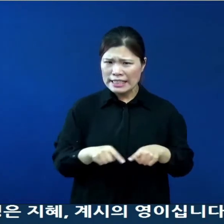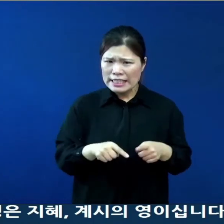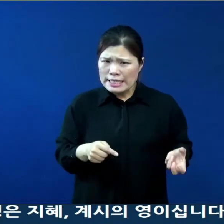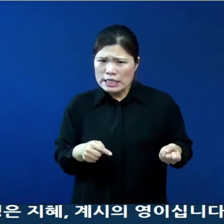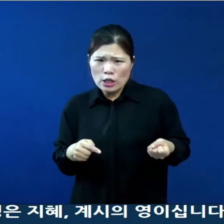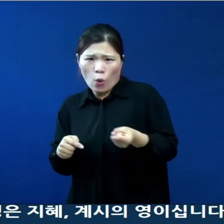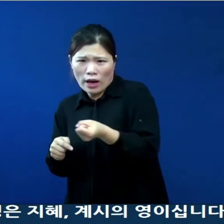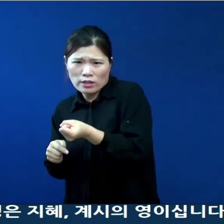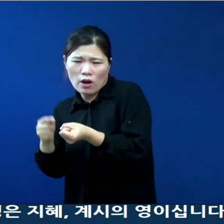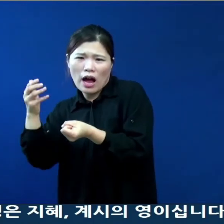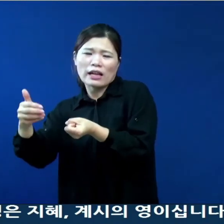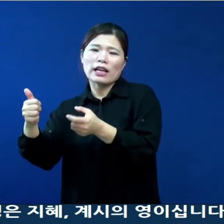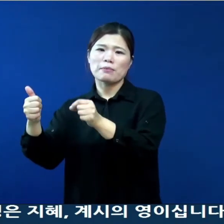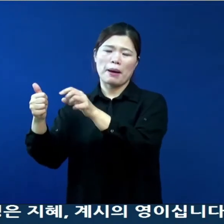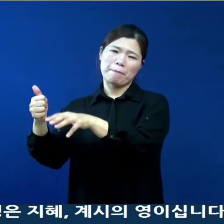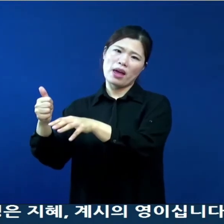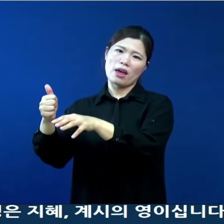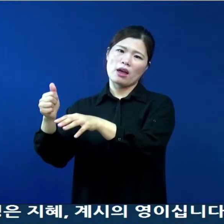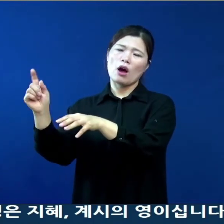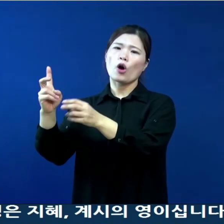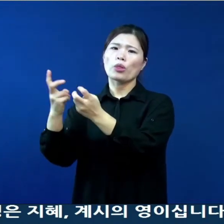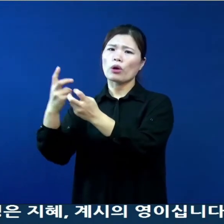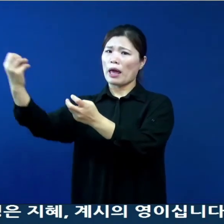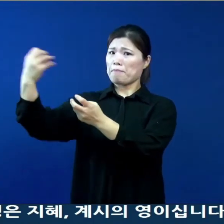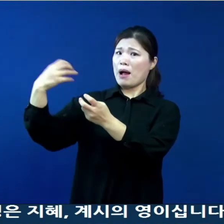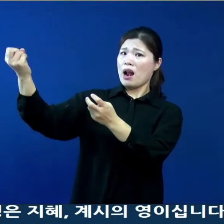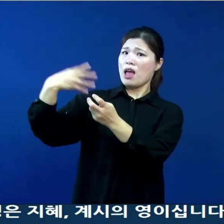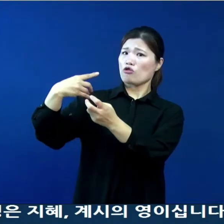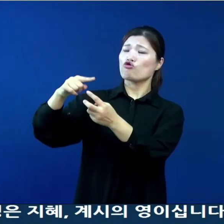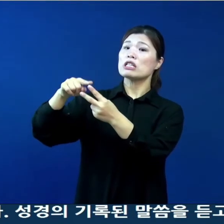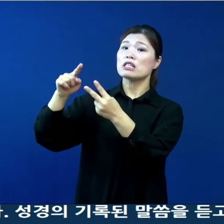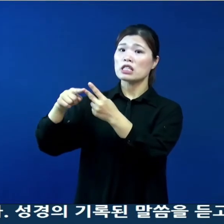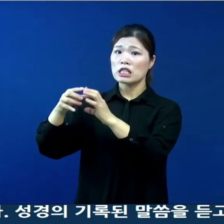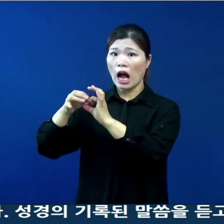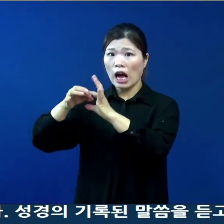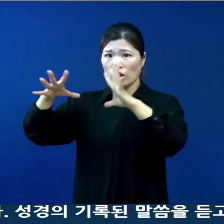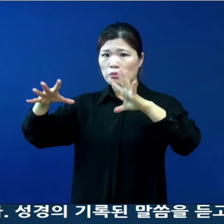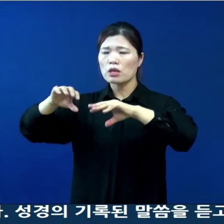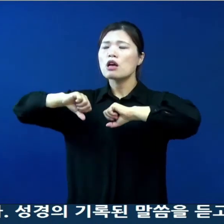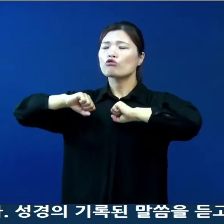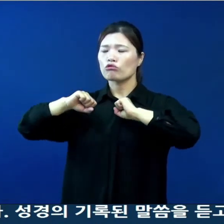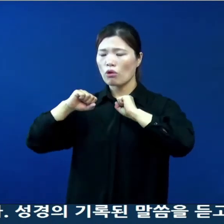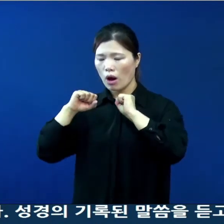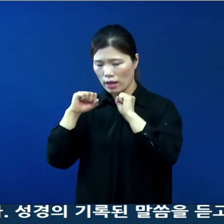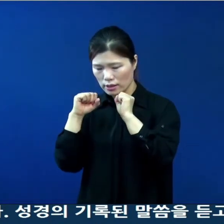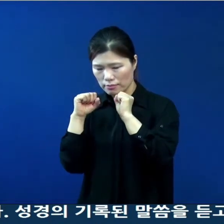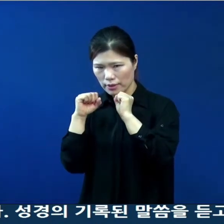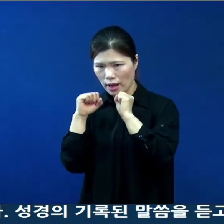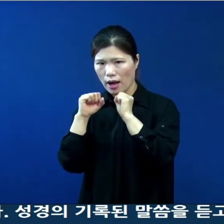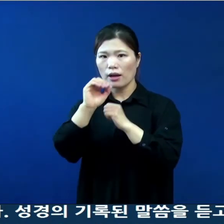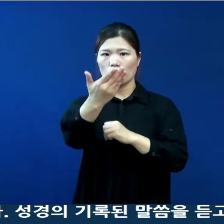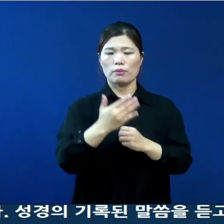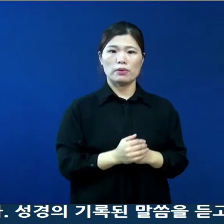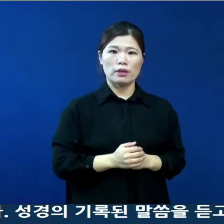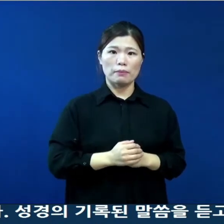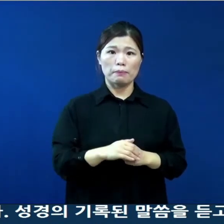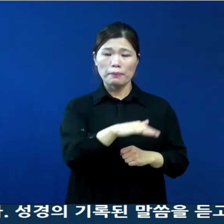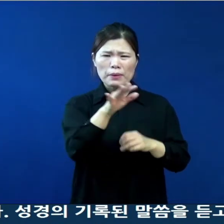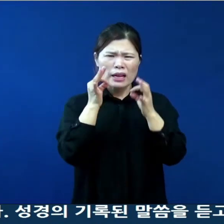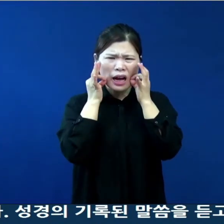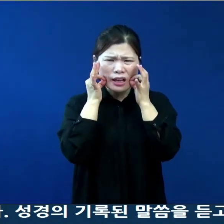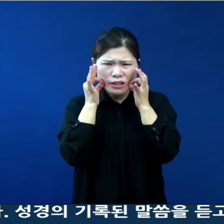어떻게 말씀하시든지 그대로 살겠습니다, 순종하겠습니다. 여러분이 간절히 찾고 간절히